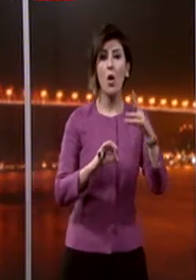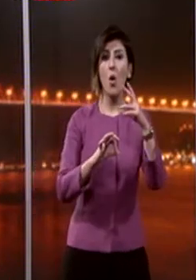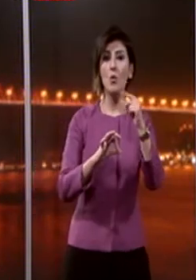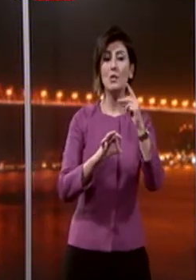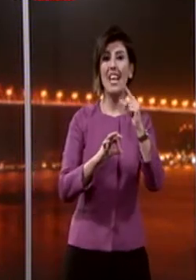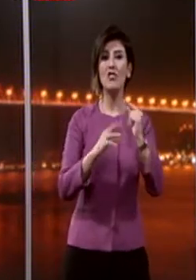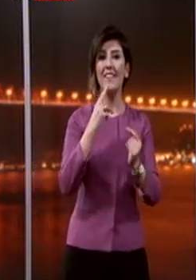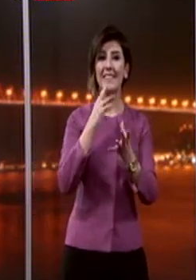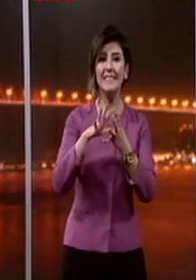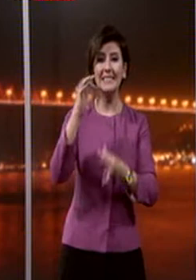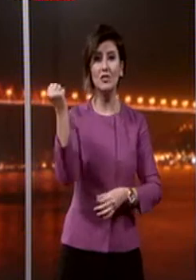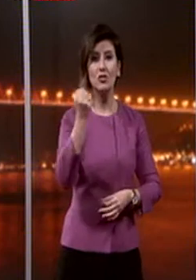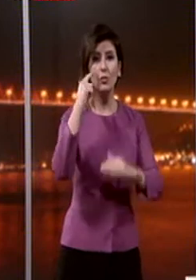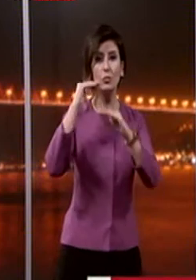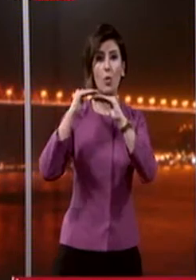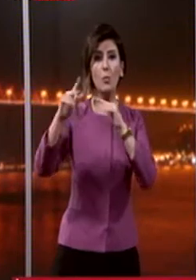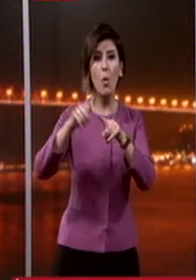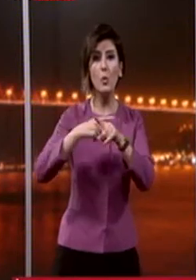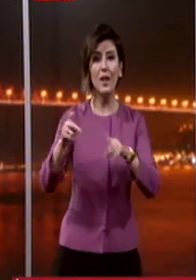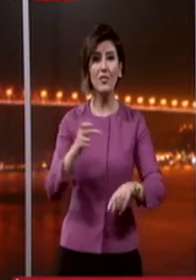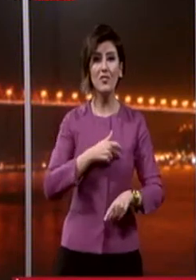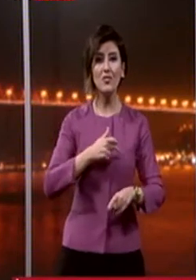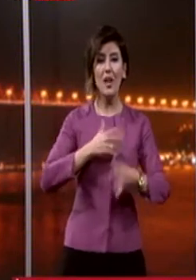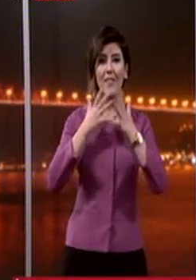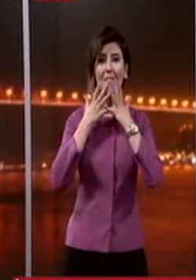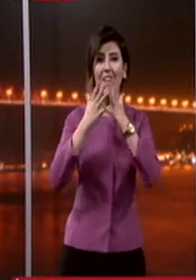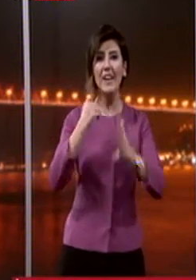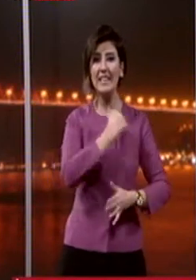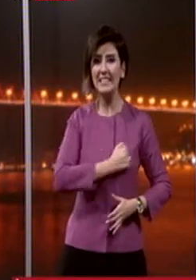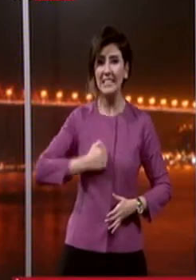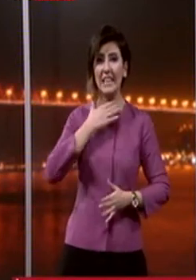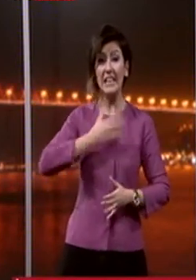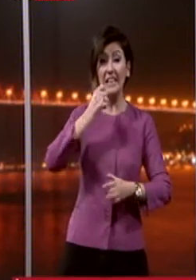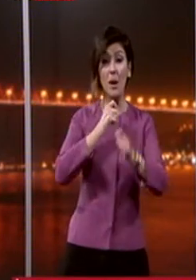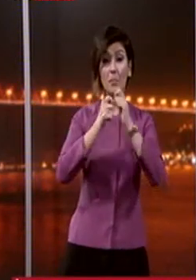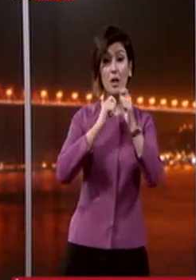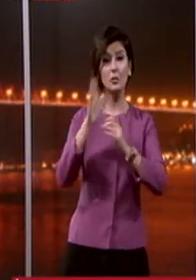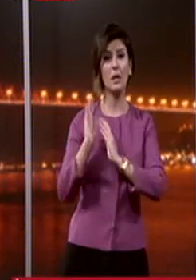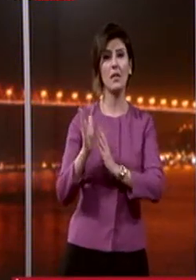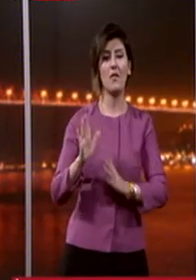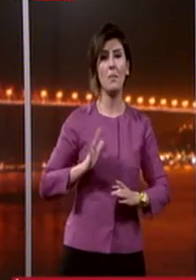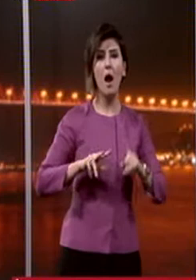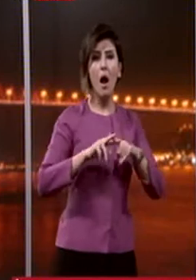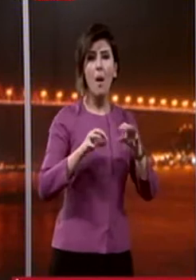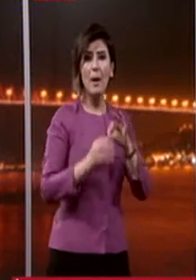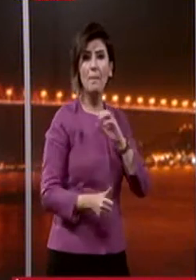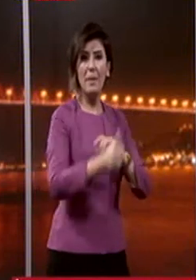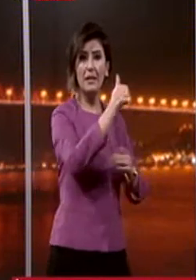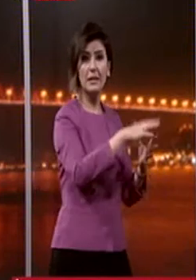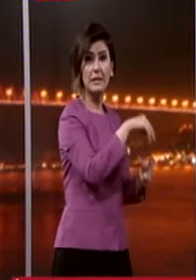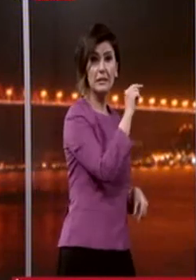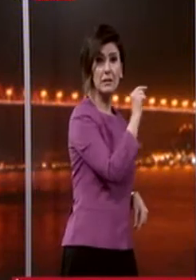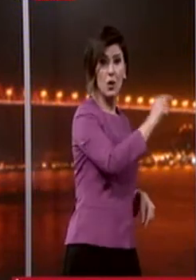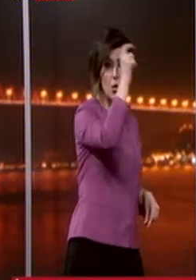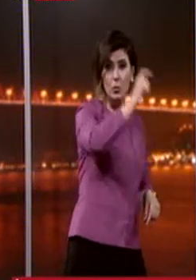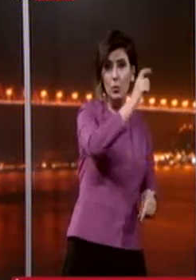Özgecan Aslan cinayeti toplumun ortak vicdanında lanetlenirken idam tartışmaları devam ediyor. Avrupa Birliği Bakanı Volkan